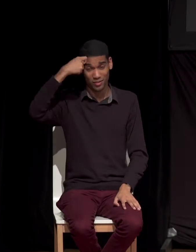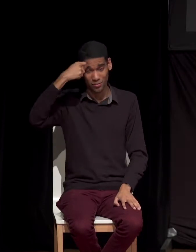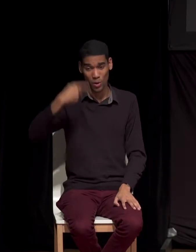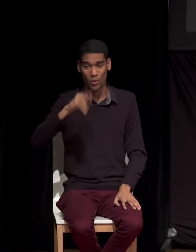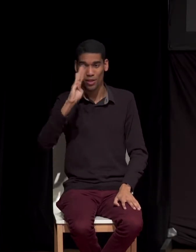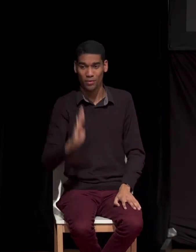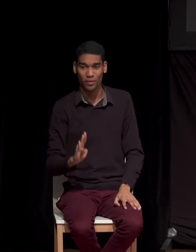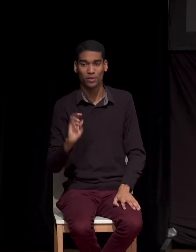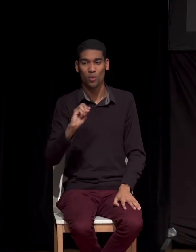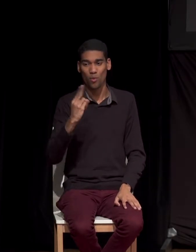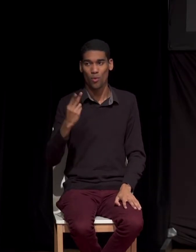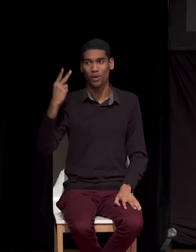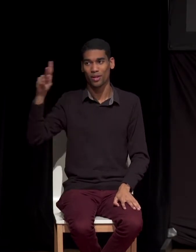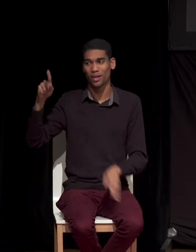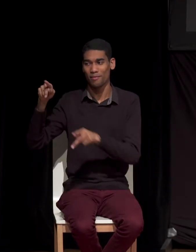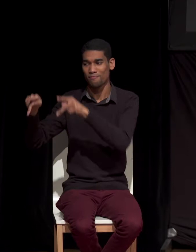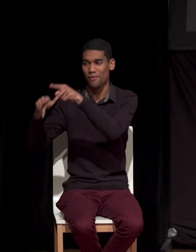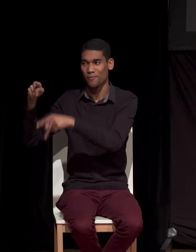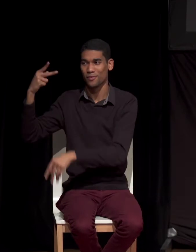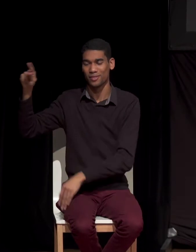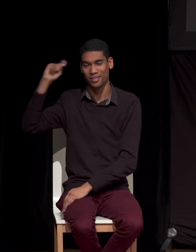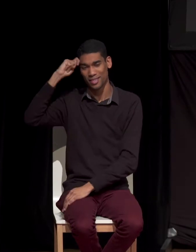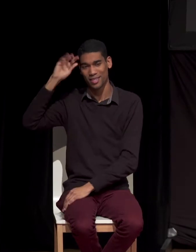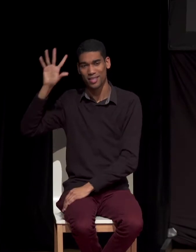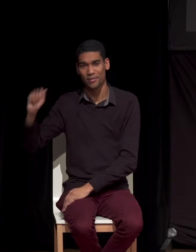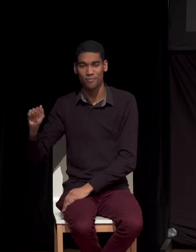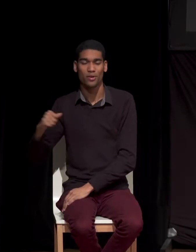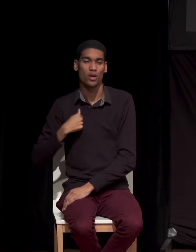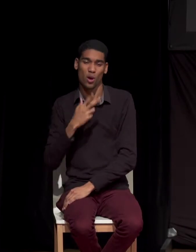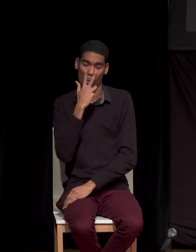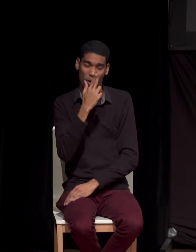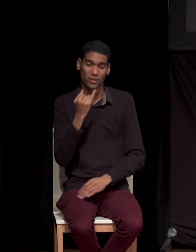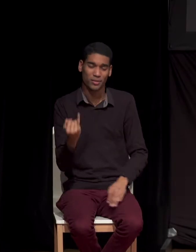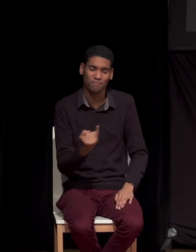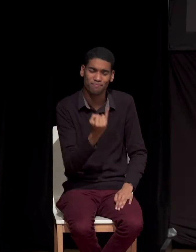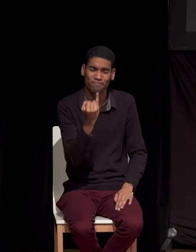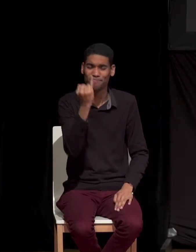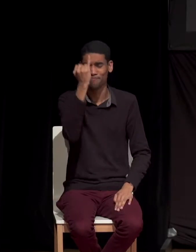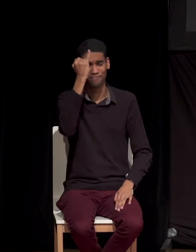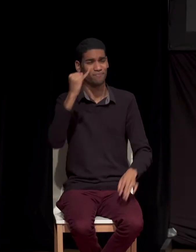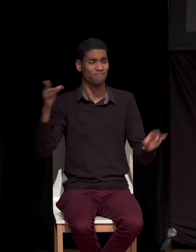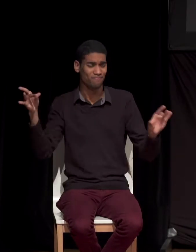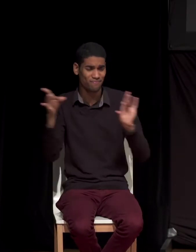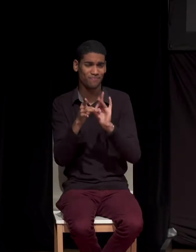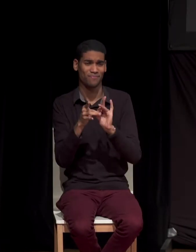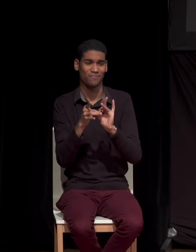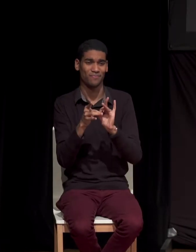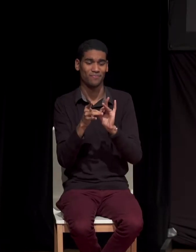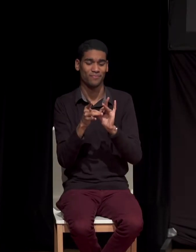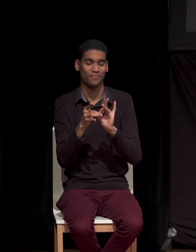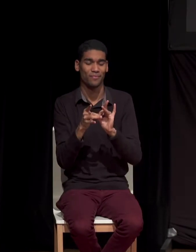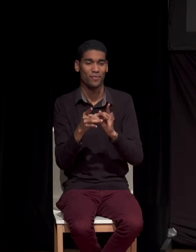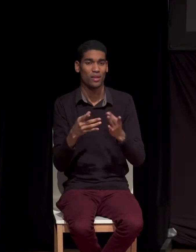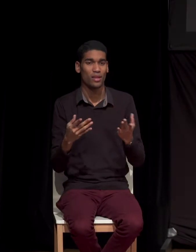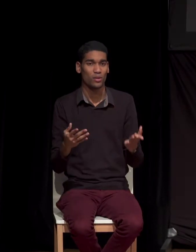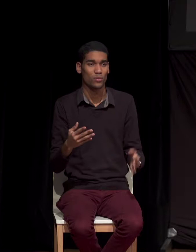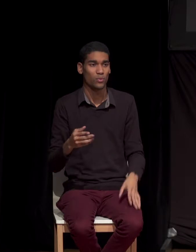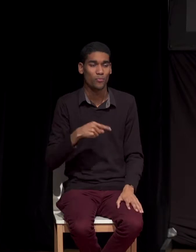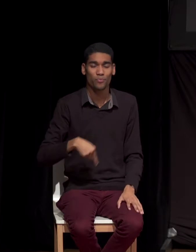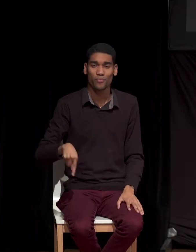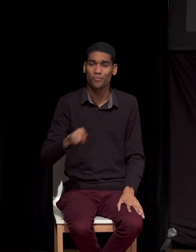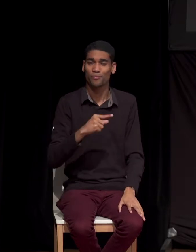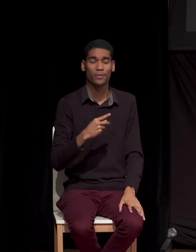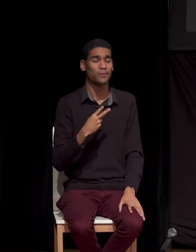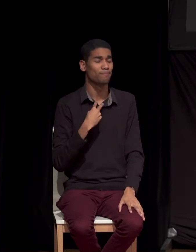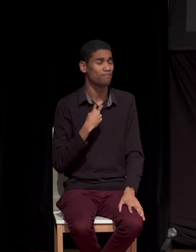população na África. Acho que a gente precisa unir as duas pontas, como eu disse antes. Então, a gente não pode,